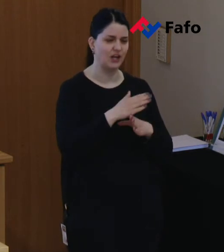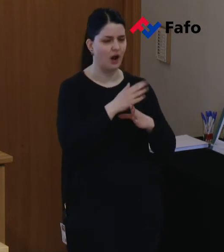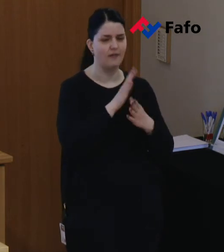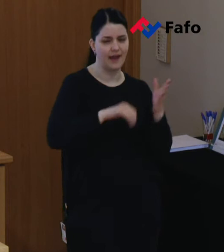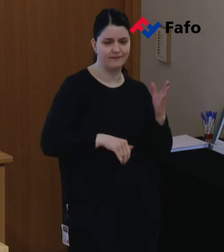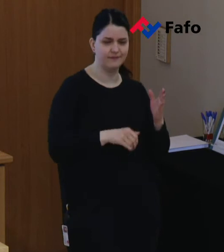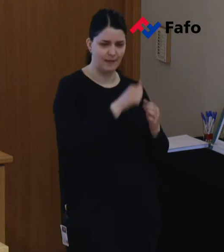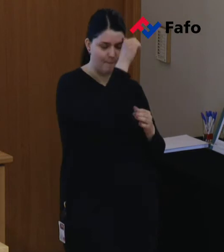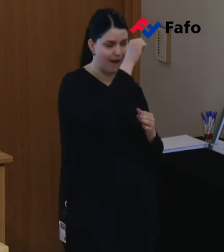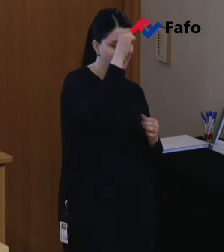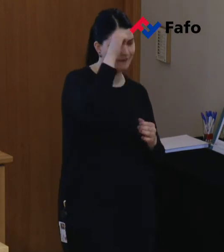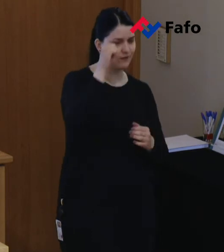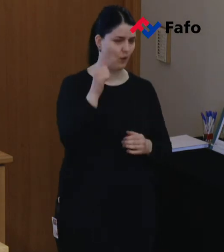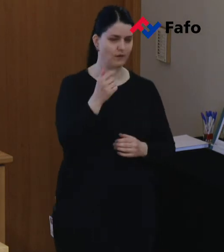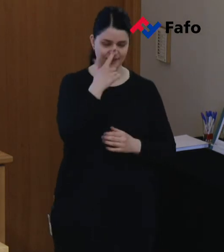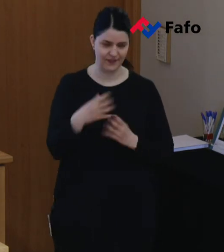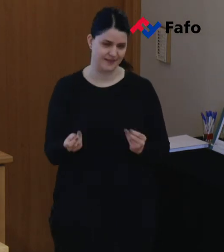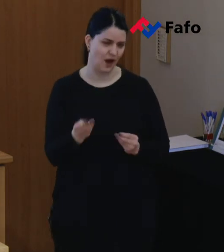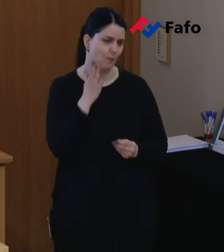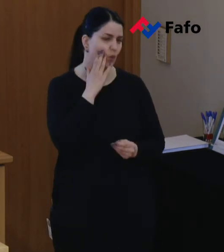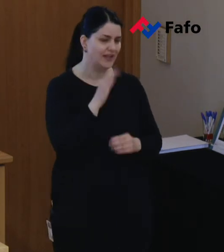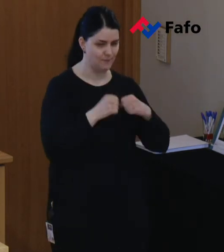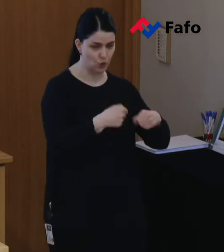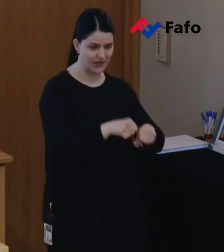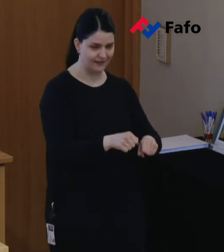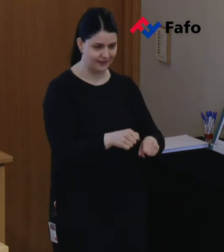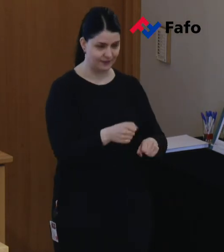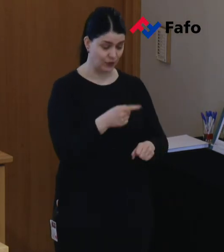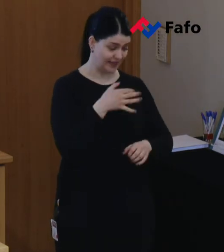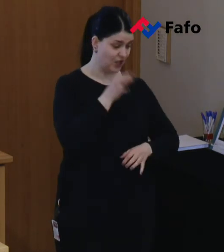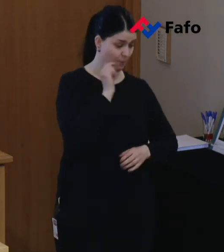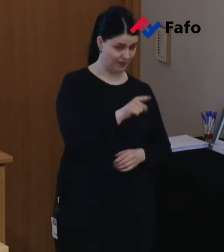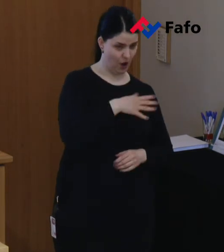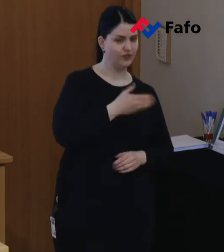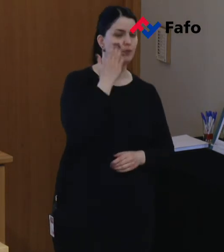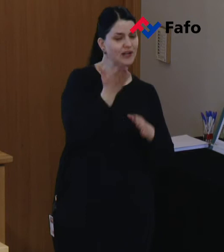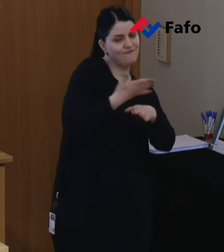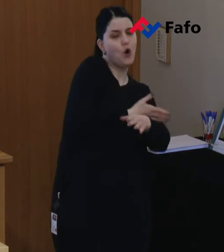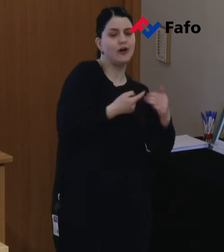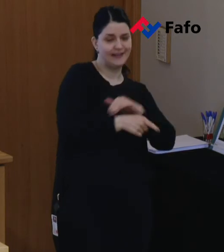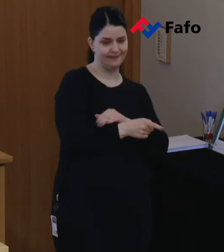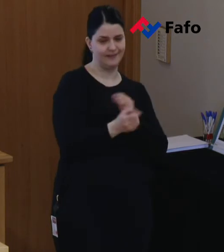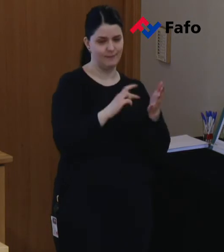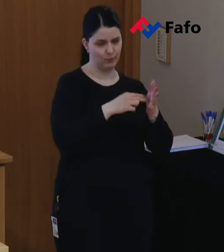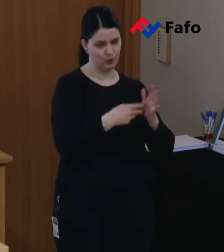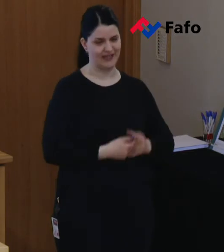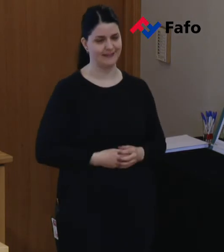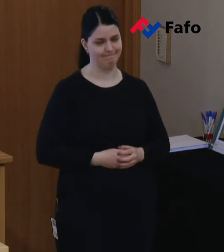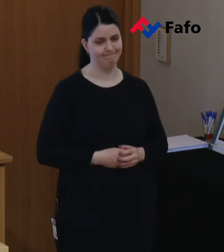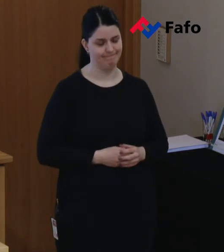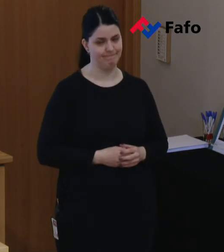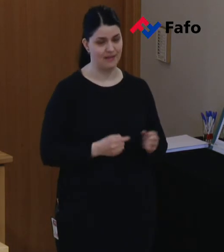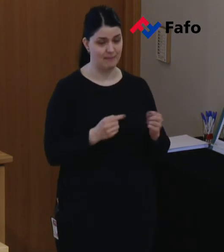Sandnes boligprosjektet, for mange av de som ble som inne i Housing First i Drammen, hadde bolig før de kom inn.